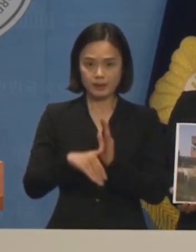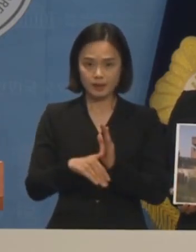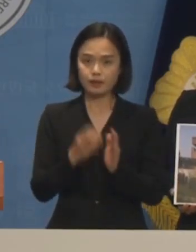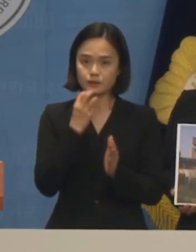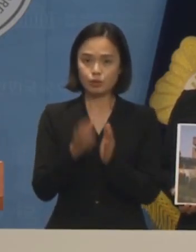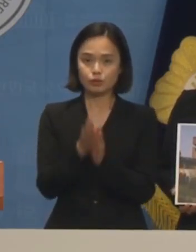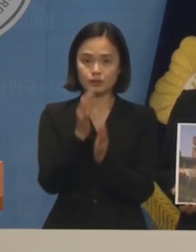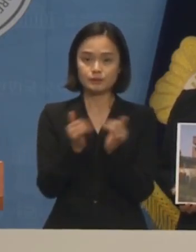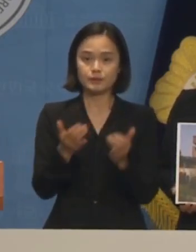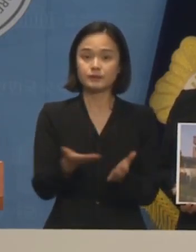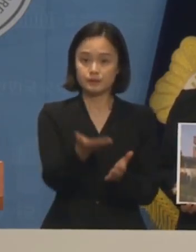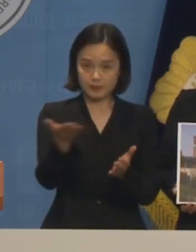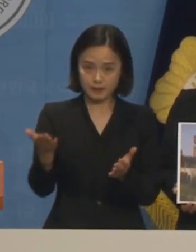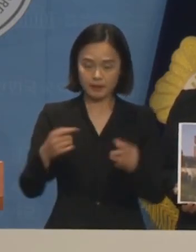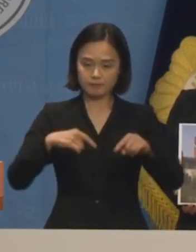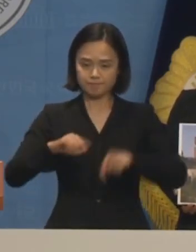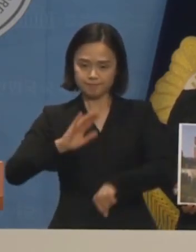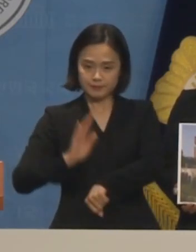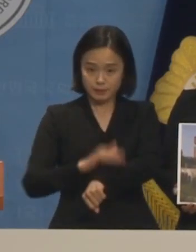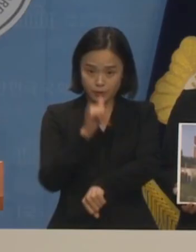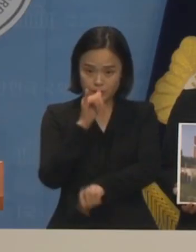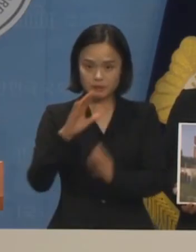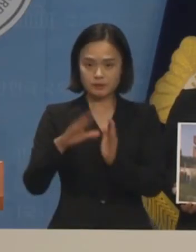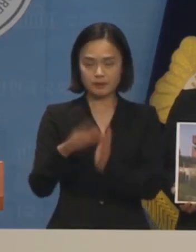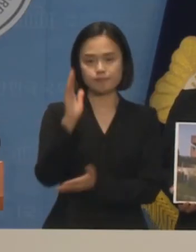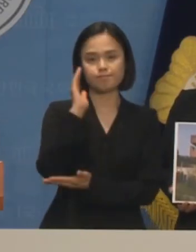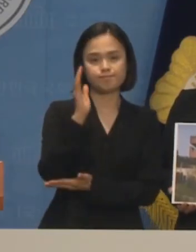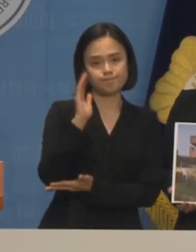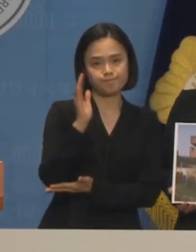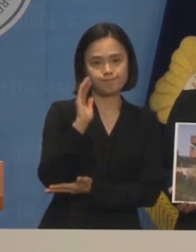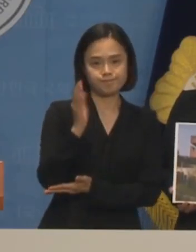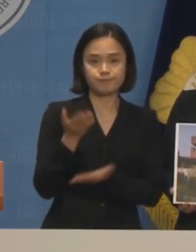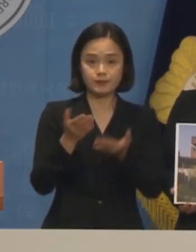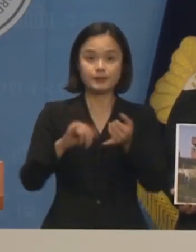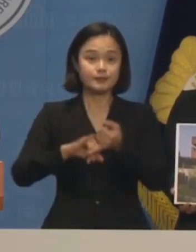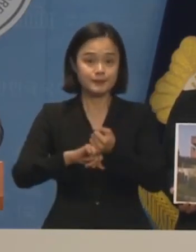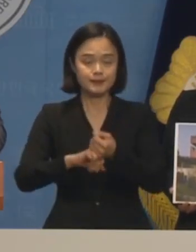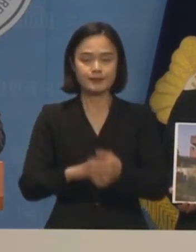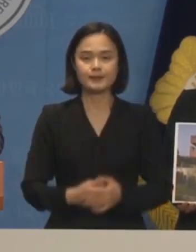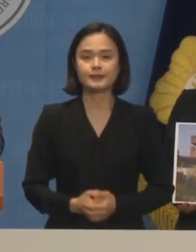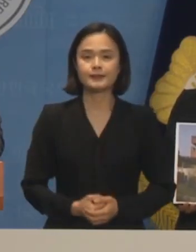잘못된 시정을 알리는 그런 기자회견을 자주 갖도록 하겠습니다.